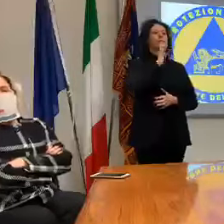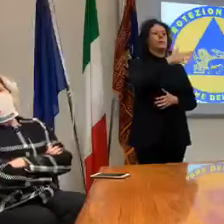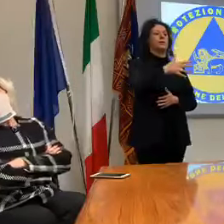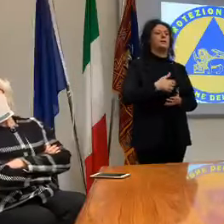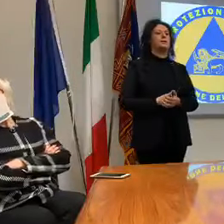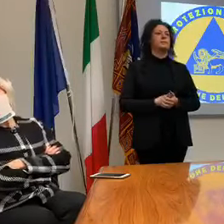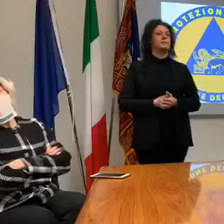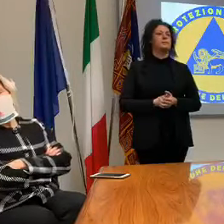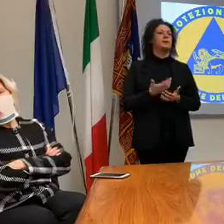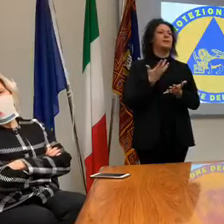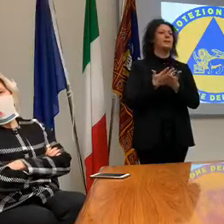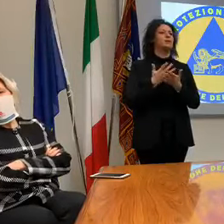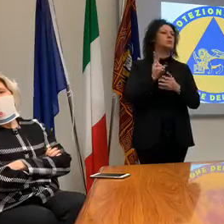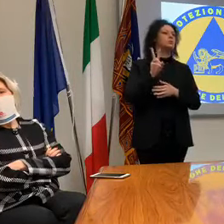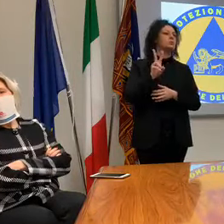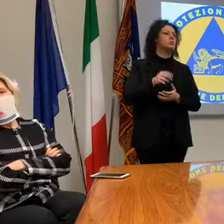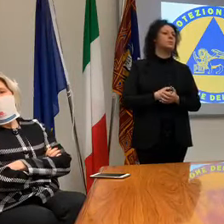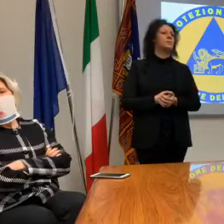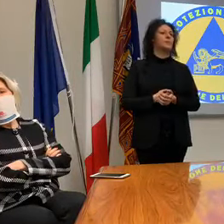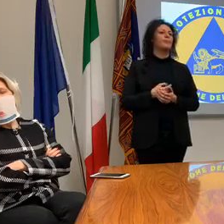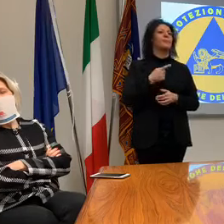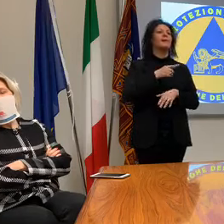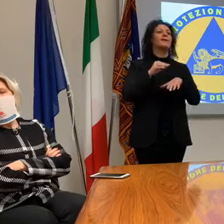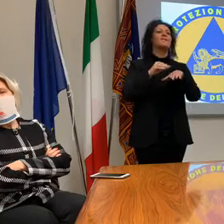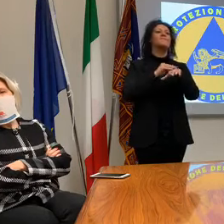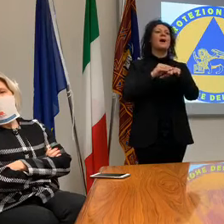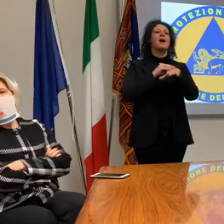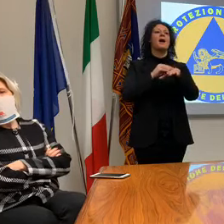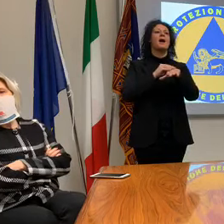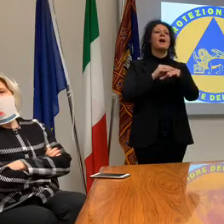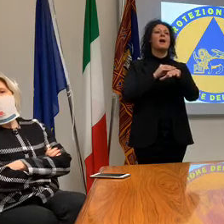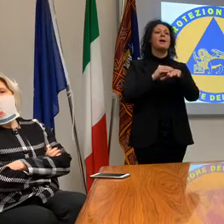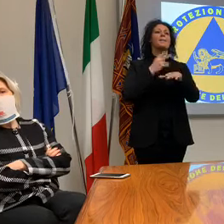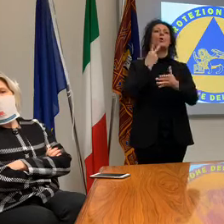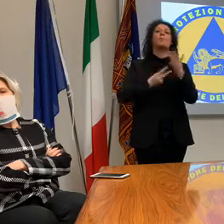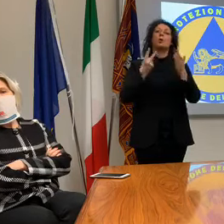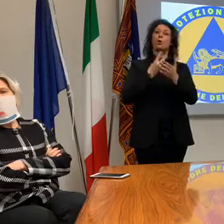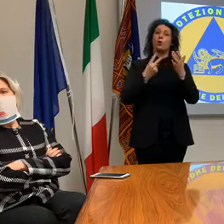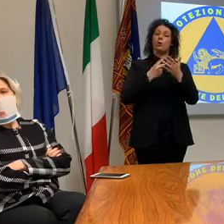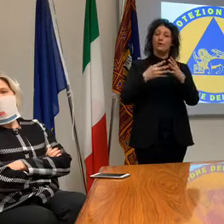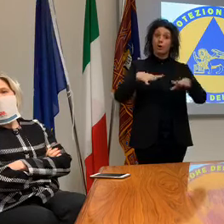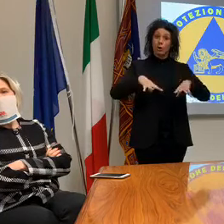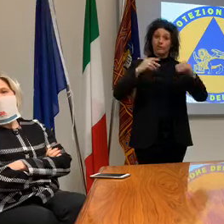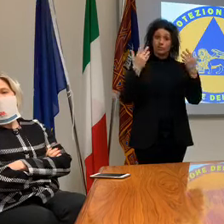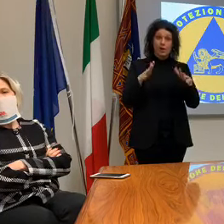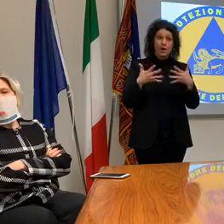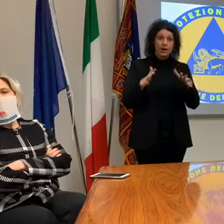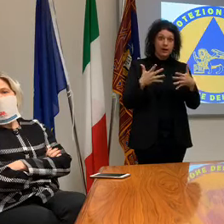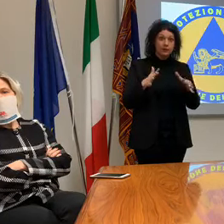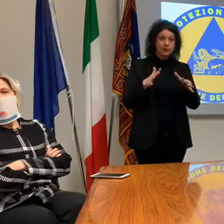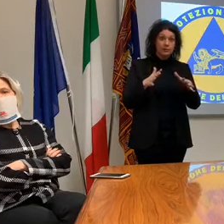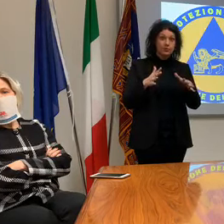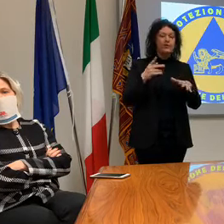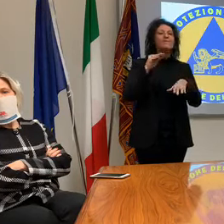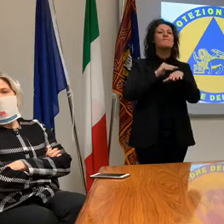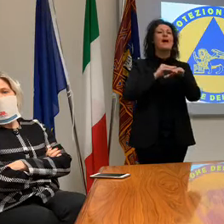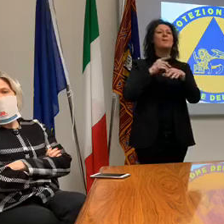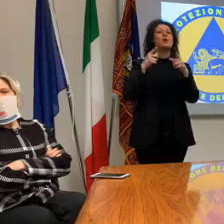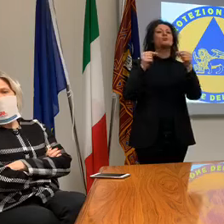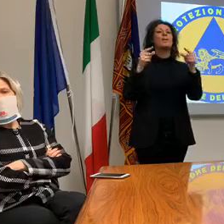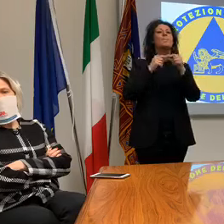è cominciata la sperimentazione sul farmaco giapponese? Se sì, dove? E due, quando arriveranno